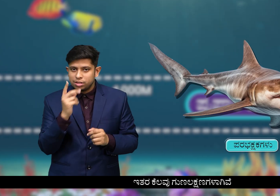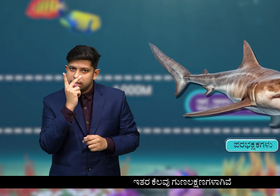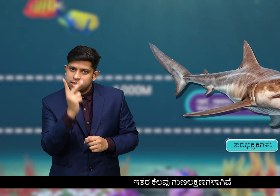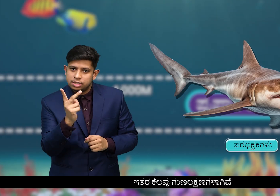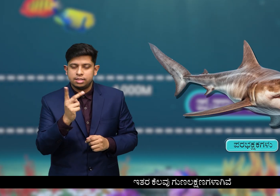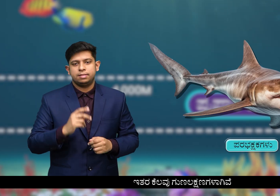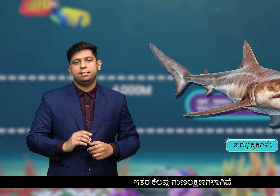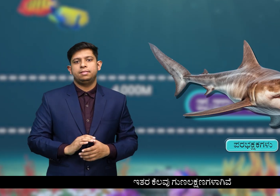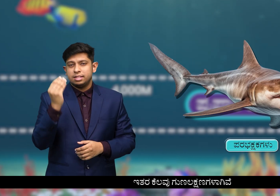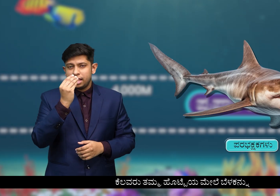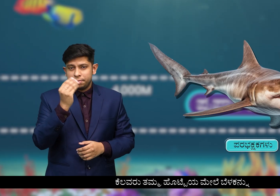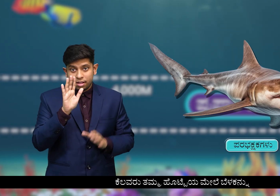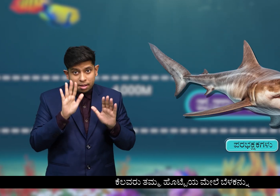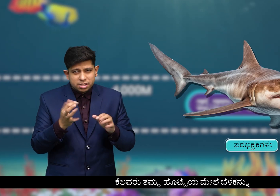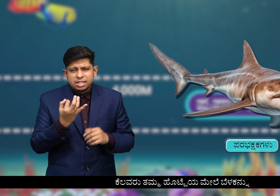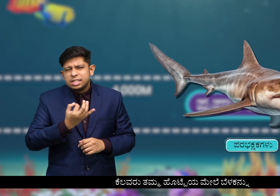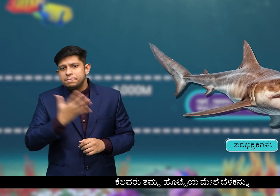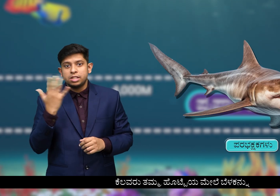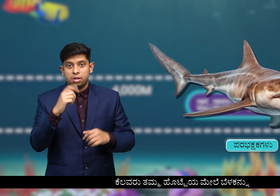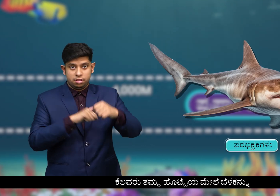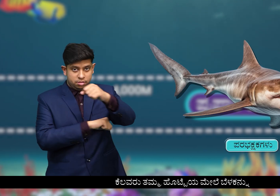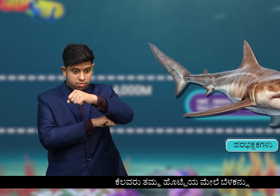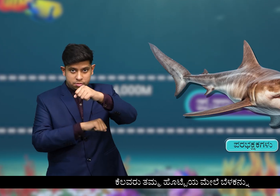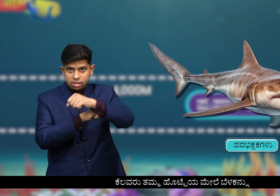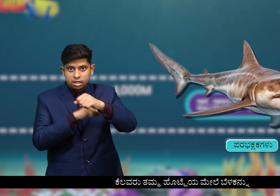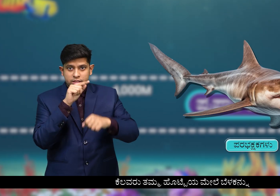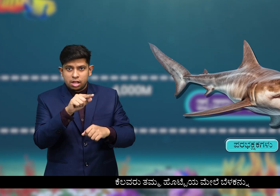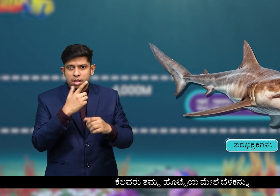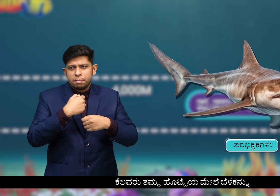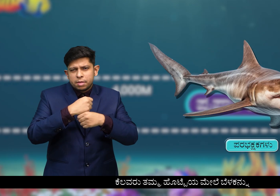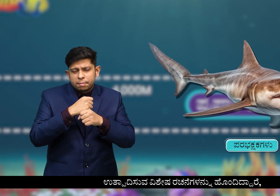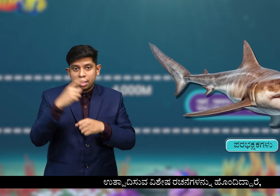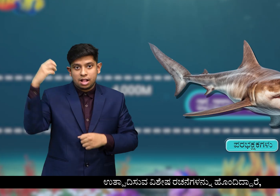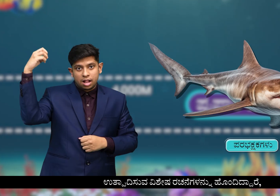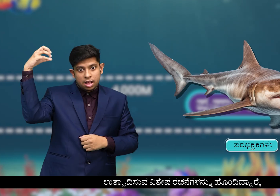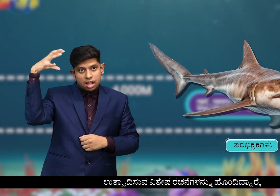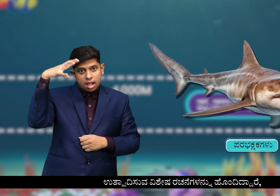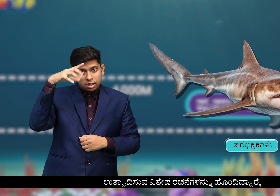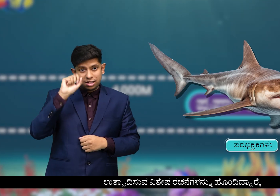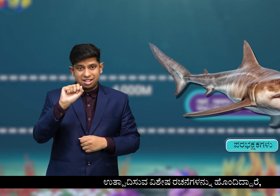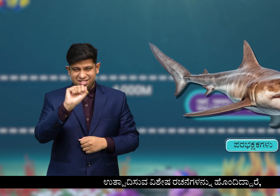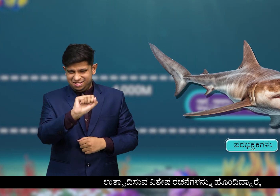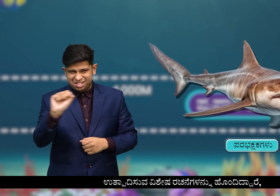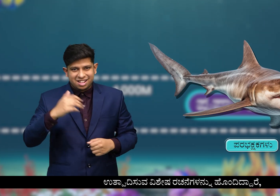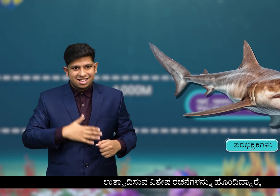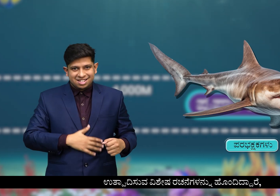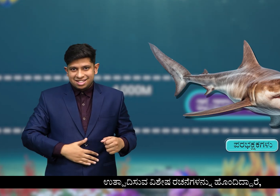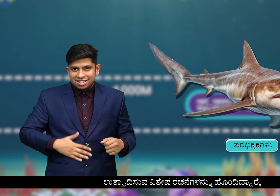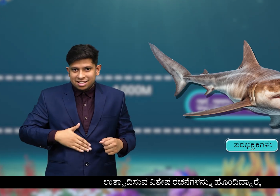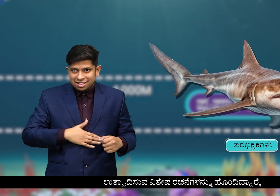ಗುಣಲಕ್ಷಣಗಳಾಗಿವೆ. ಕೆಲವರು ತಮ್ಮ ಹೊಟ್ಟೆಯ ಮೇಲೆ ಬೆಳಕನ್ನು ಉತ್ಪಾದಿಸುವ ವಿಶೇಷ ರಚನೆಯನ್ನು